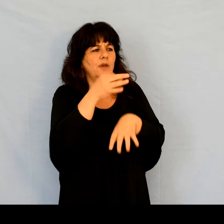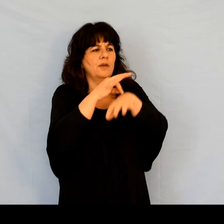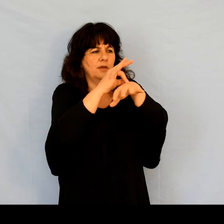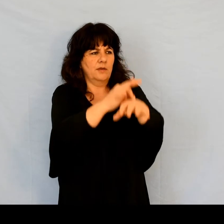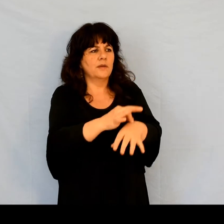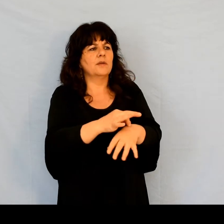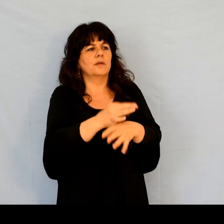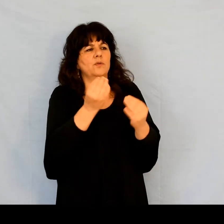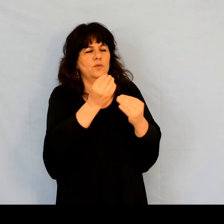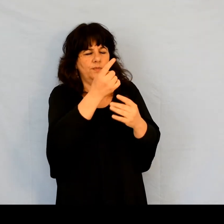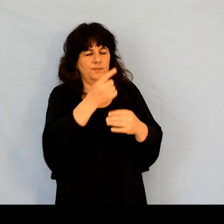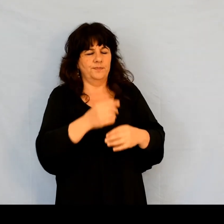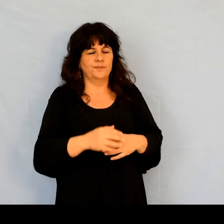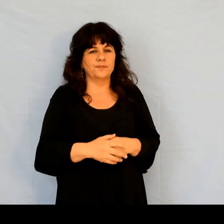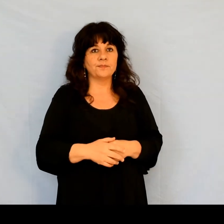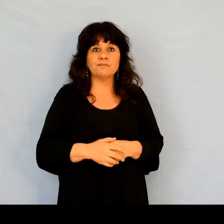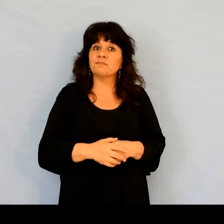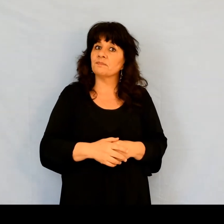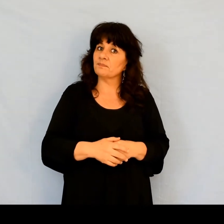Abraham se leva de bon matin,